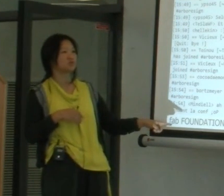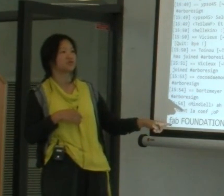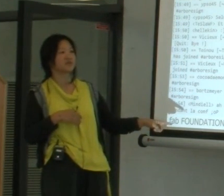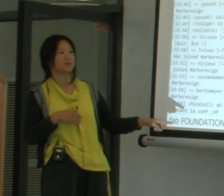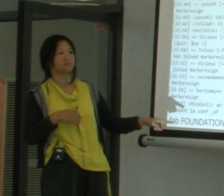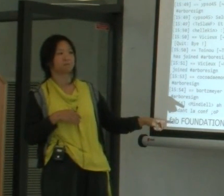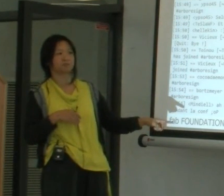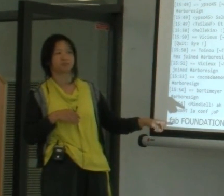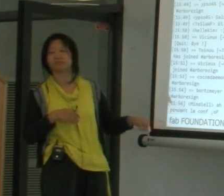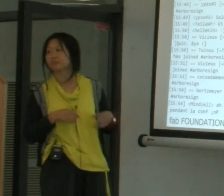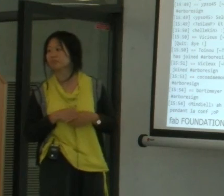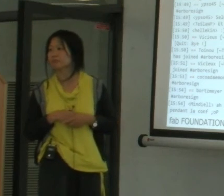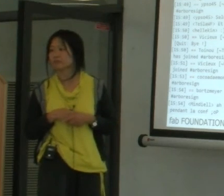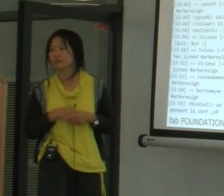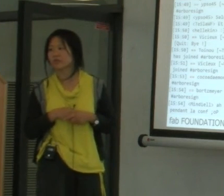Donc c'est officiel.